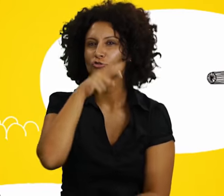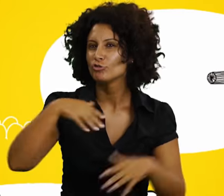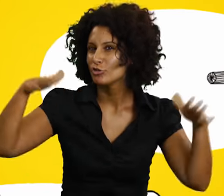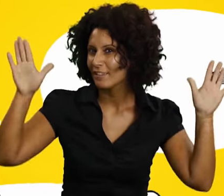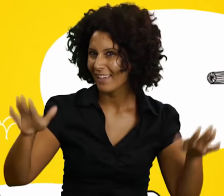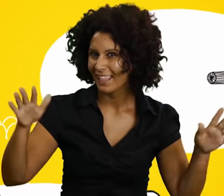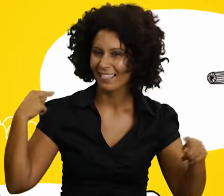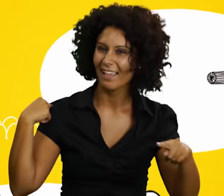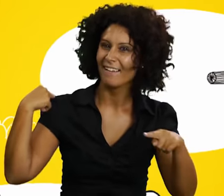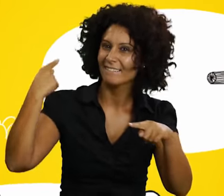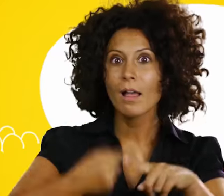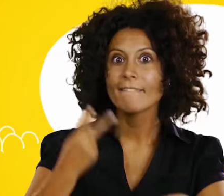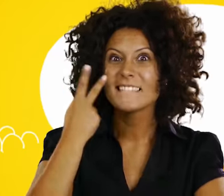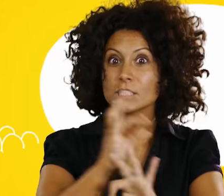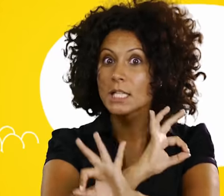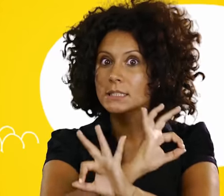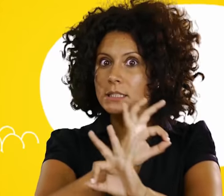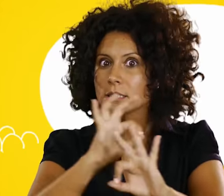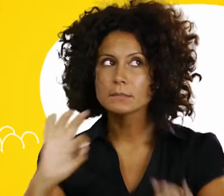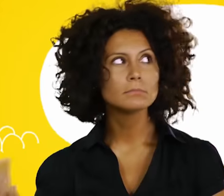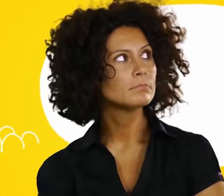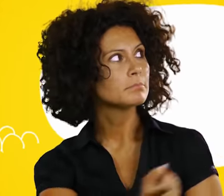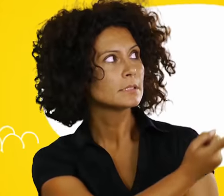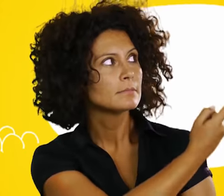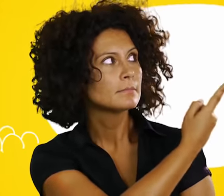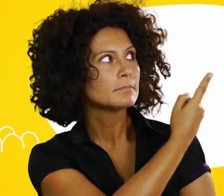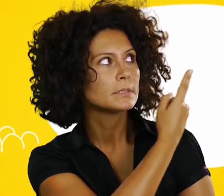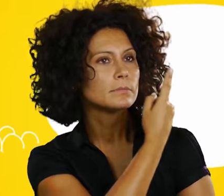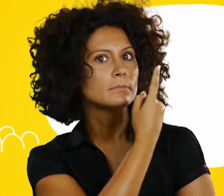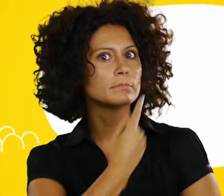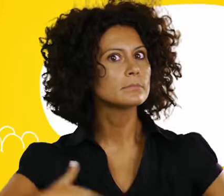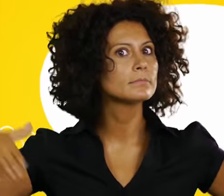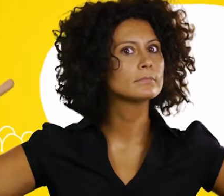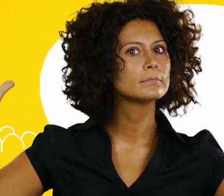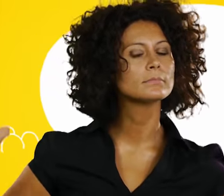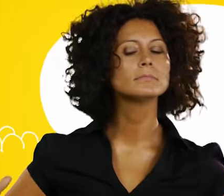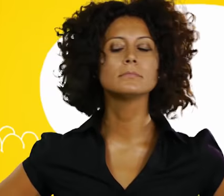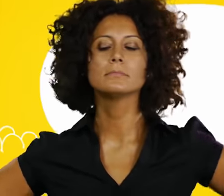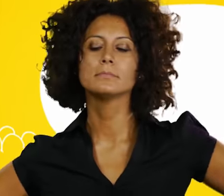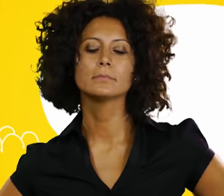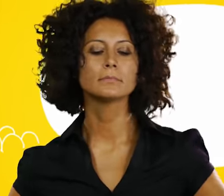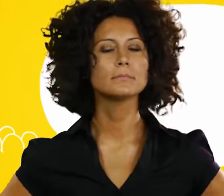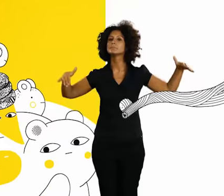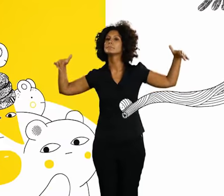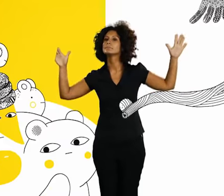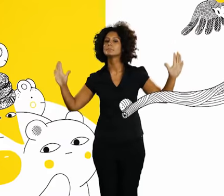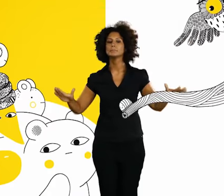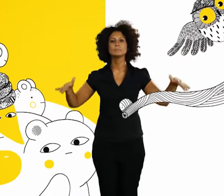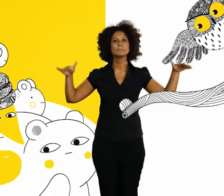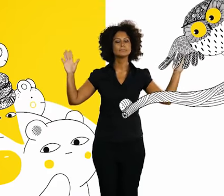Tasso. Civetta non si era ancora vista quel giorno. Volò all'improvviso in mezzo a quello strano gruppo di